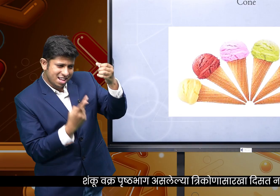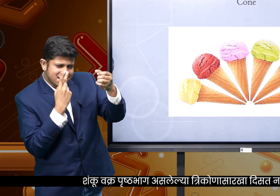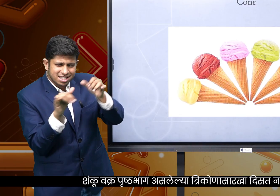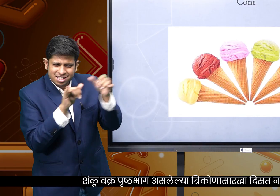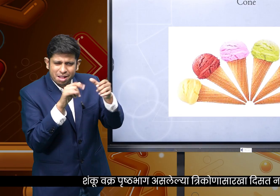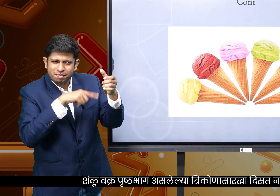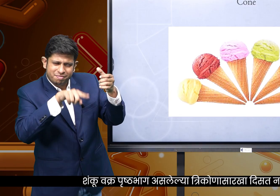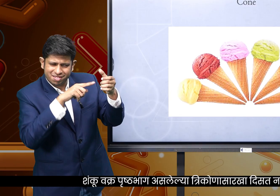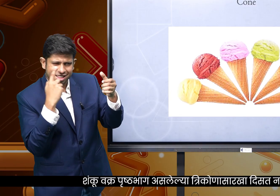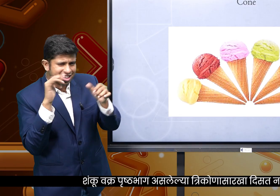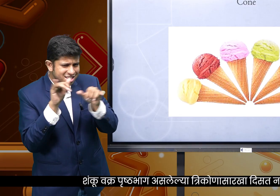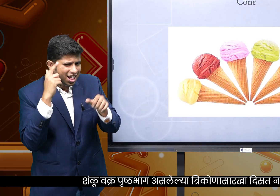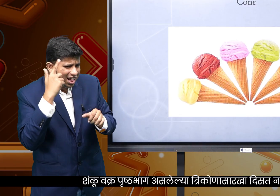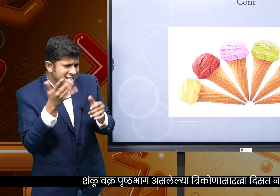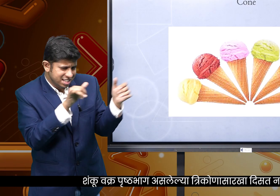असलेल्या त्रिकोणासारखा दिसत नाही का?